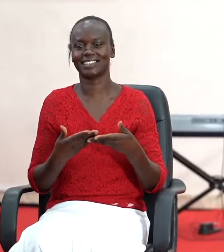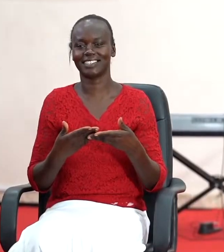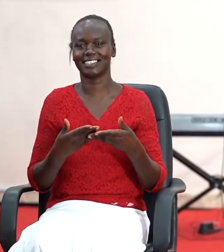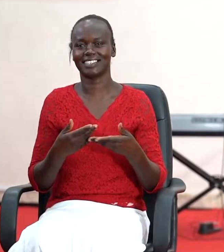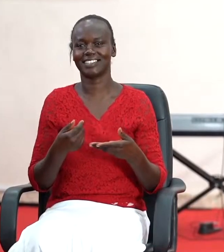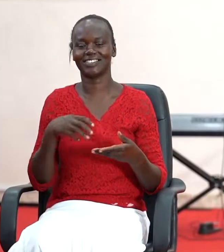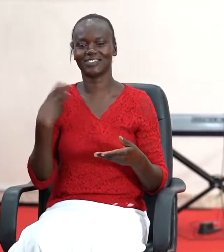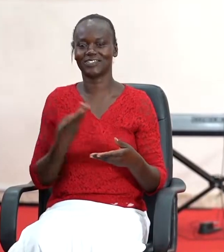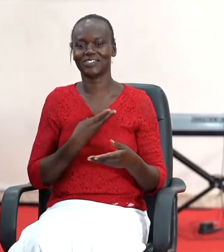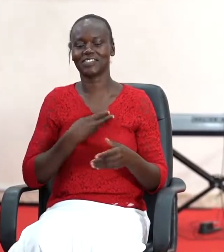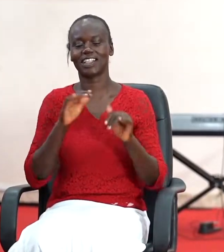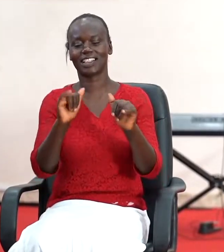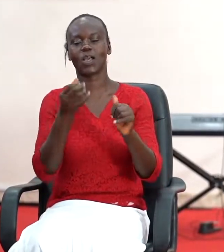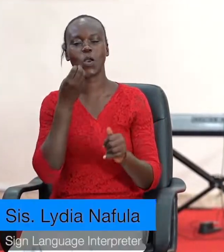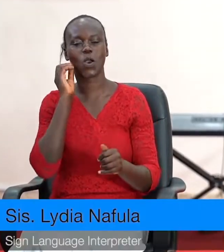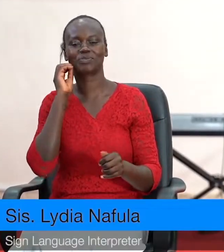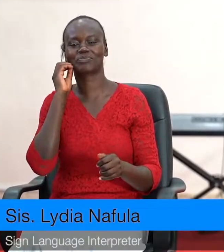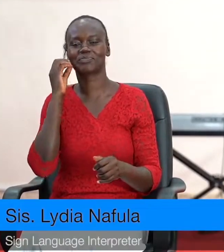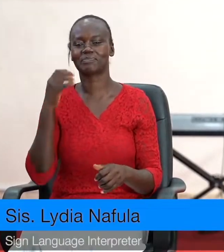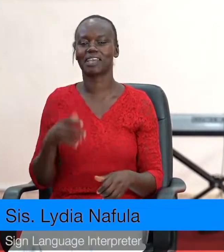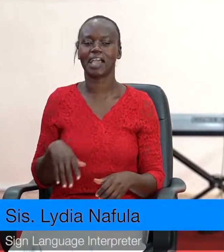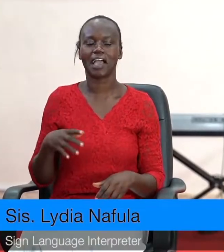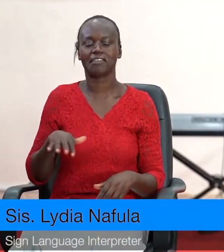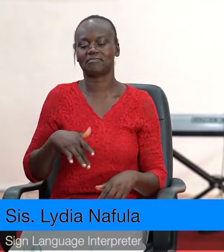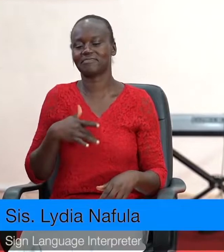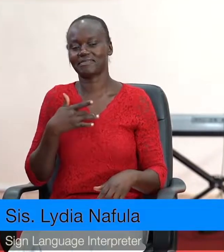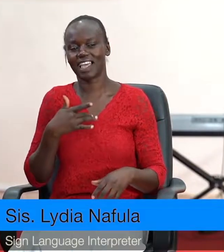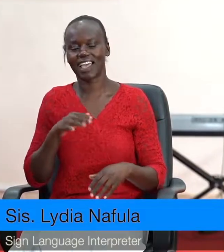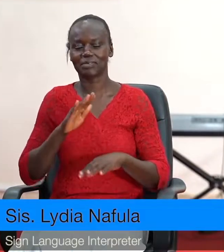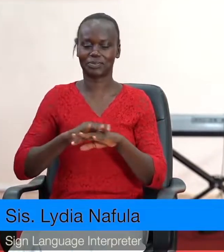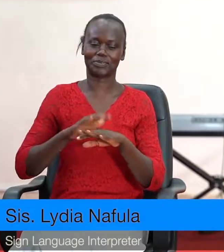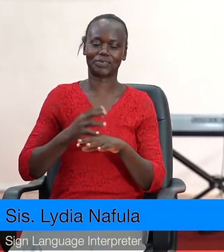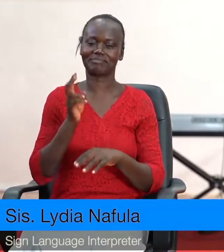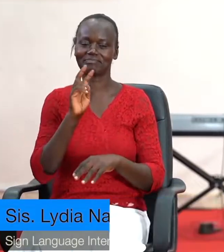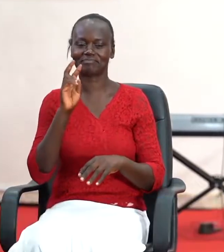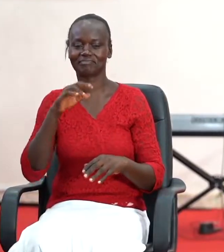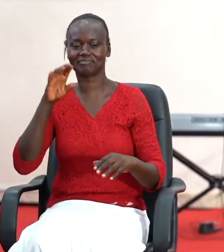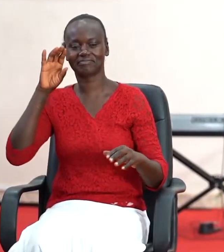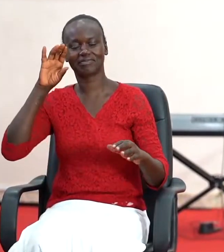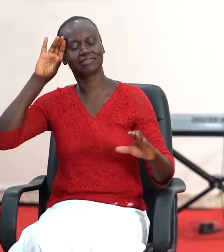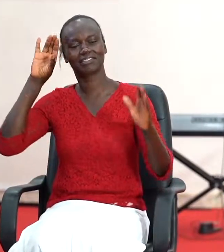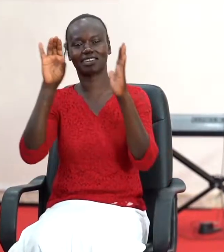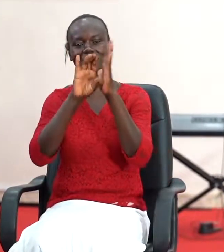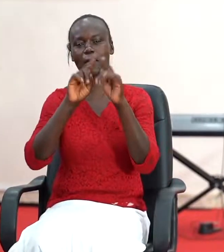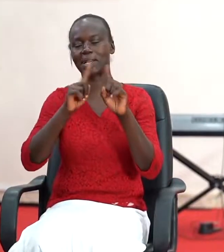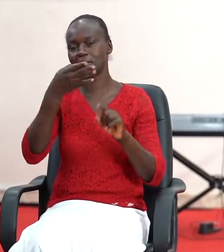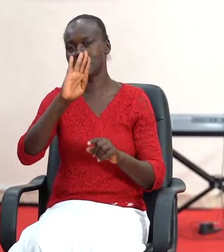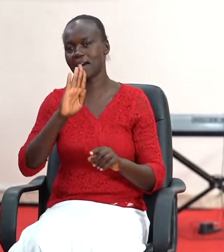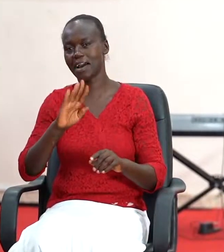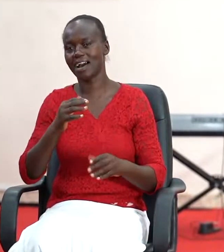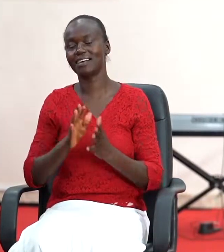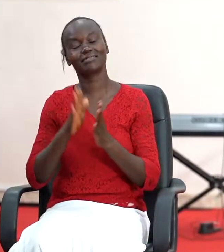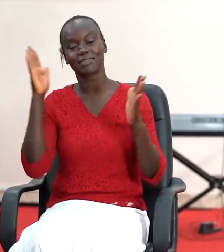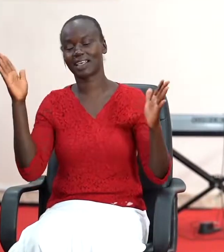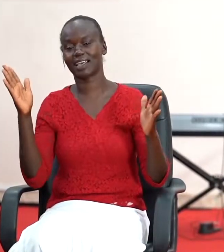Najua sasa tumekaa home, tumesleki, tunaona mapicha, lakini God bado ni mso. God